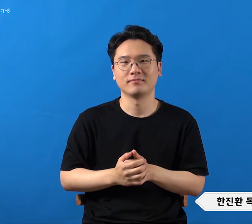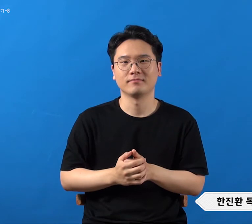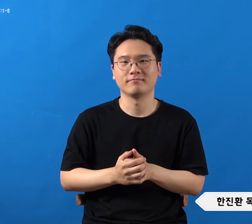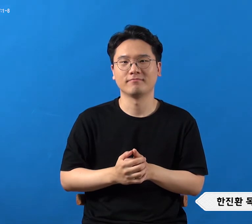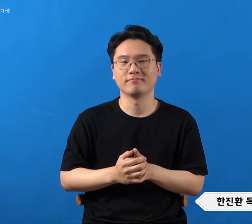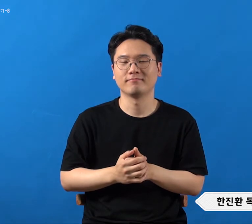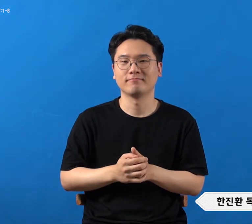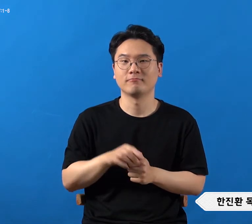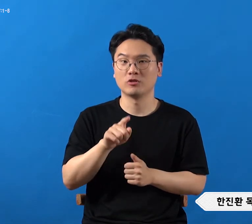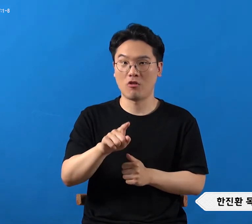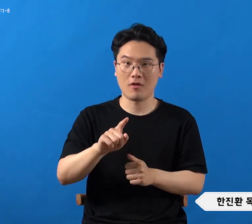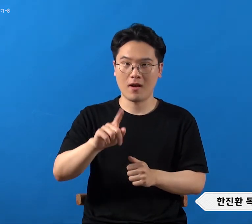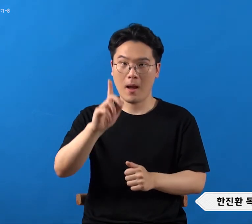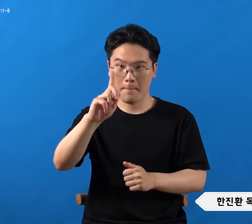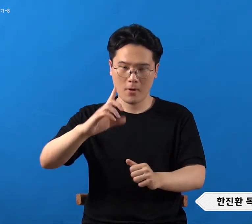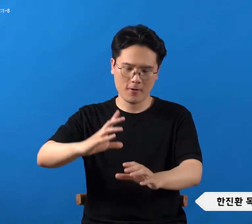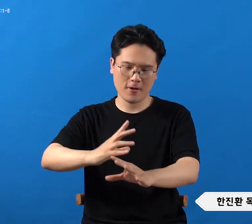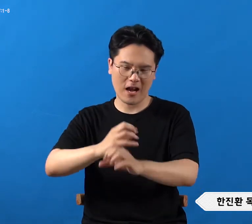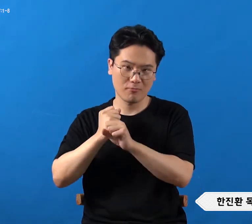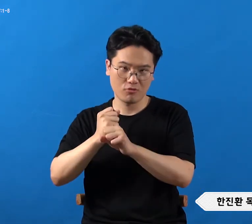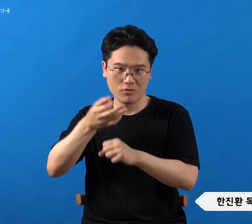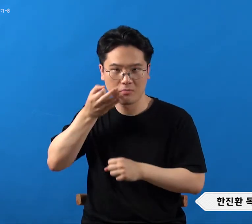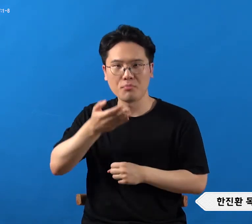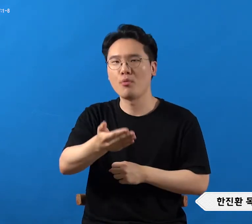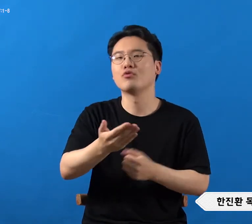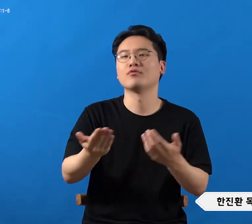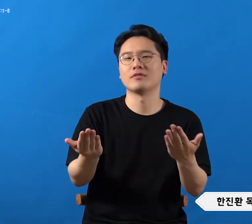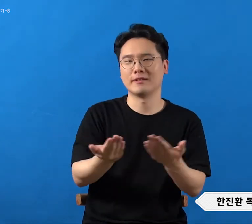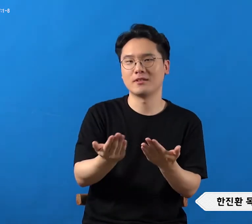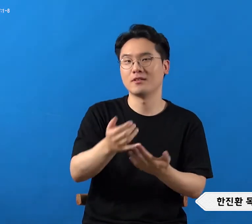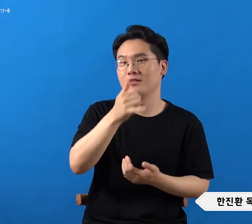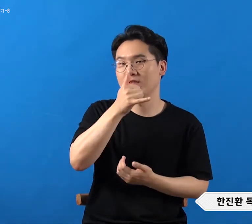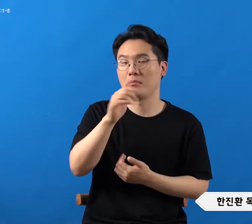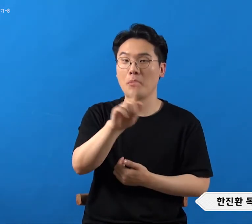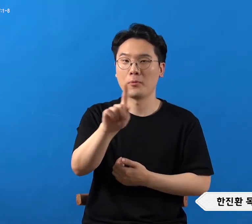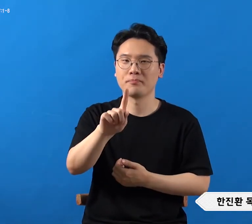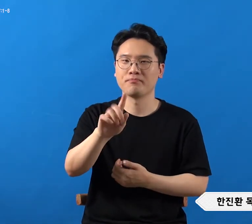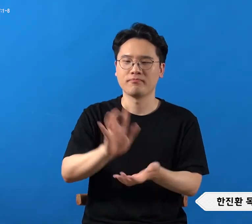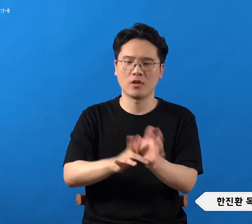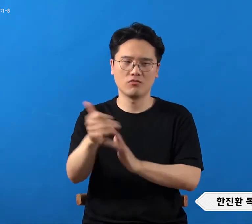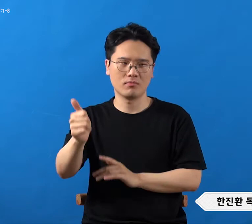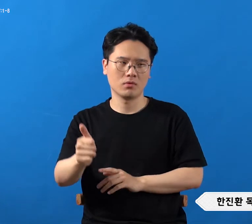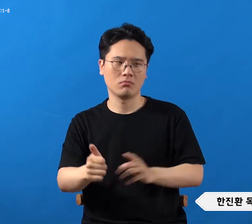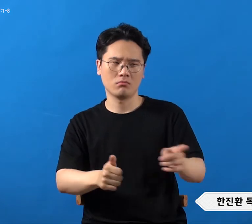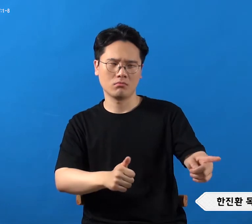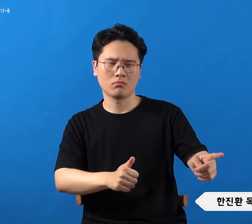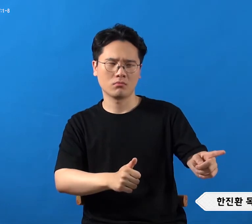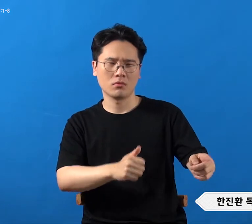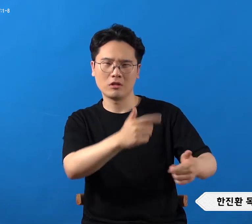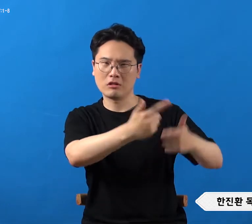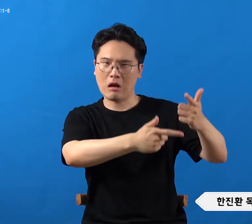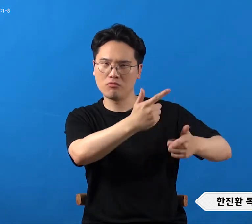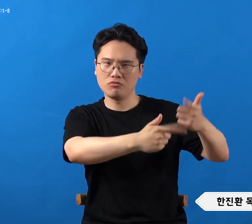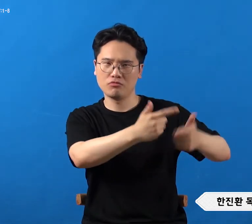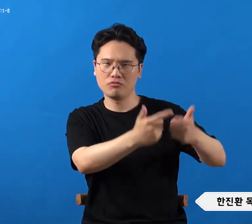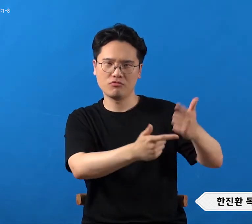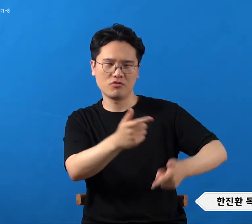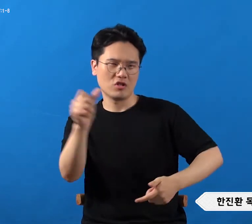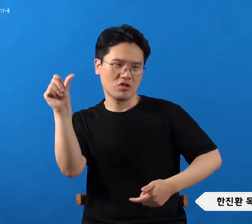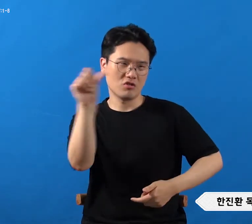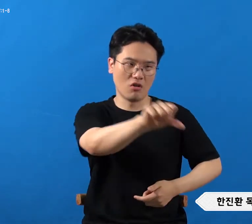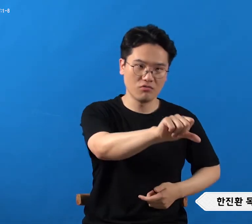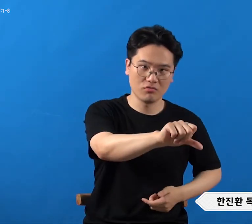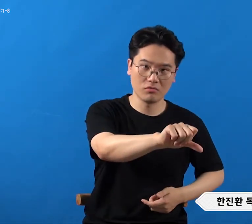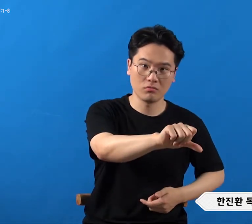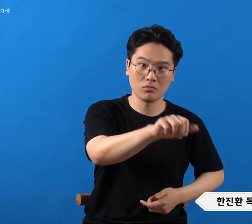탁 압축해서 보여주신 사건이 있습니다. 예수님이 나무를 저주하시니까, 무화과나무를, 그 자리에서 말라 죽어버렸지